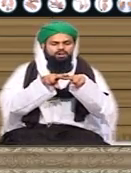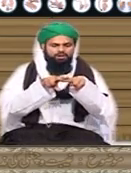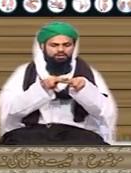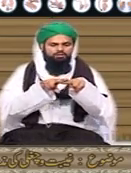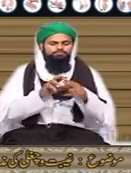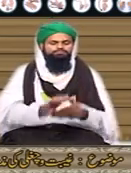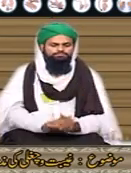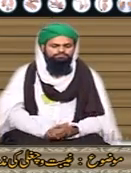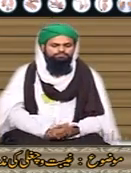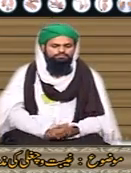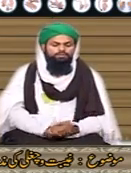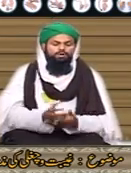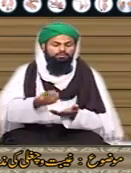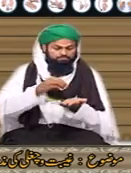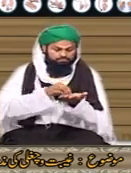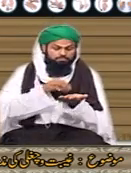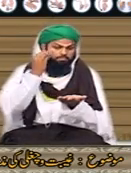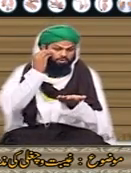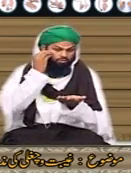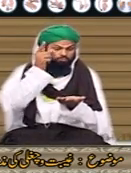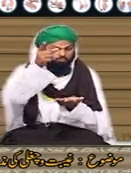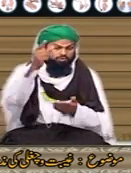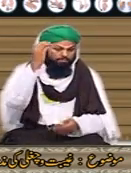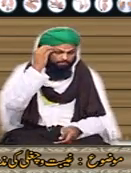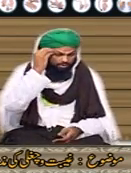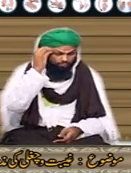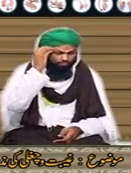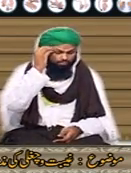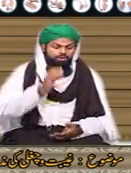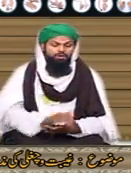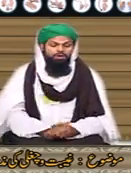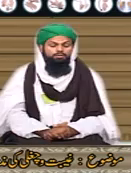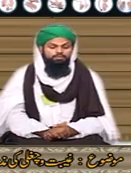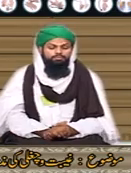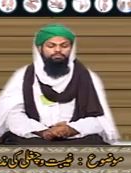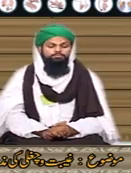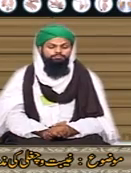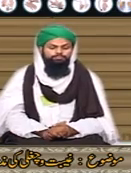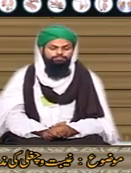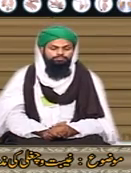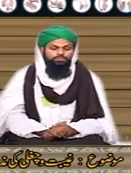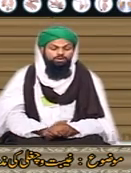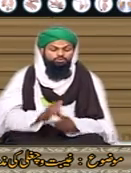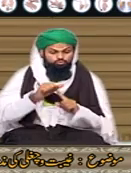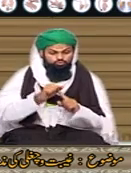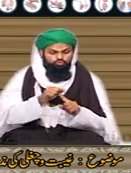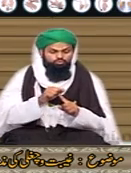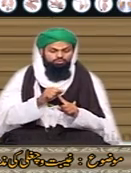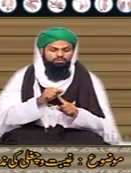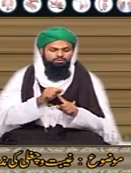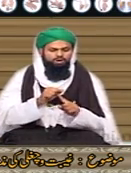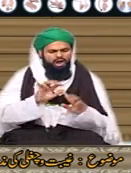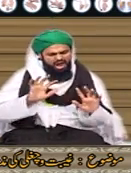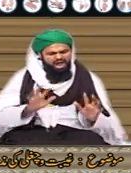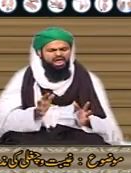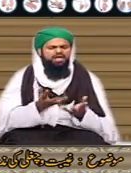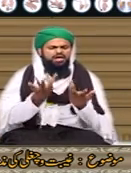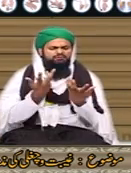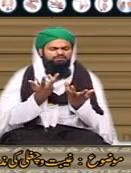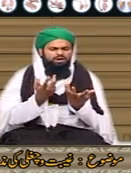مجھے دے گا، اس کو پتا ہے کہ یہ لے گا، تو یہ مطلب ثابت ہوا اجرت۔ تو اس طرح مطلب یہ کہ ضروری ہے، تو خواہ خواہ لوگ